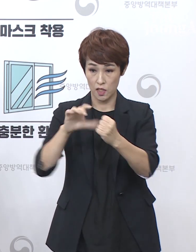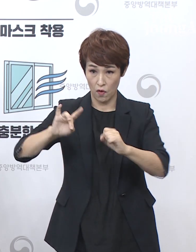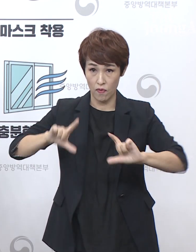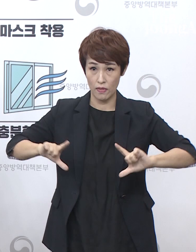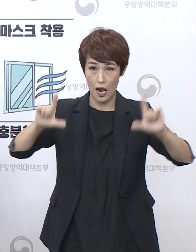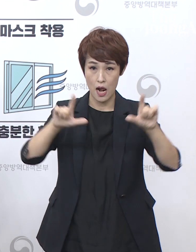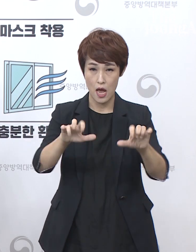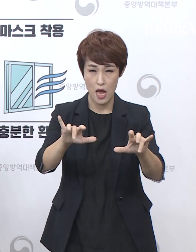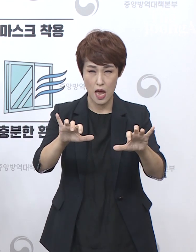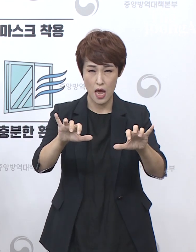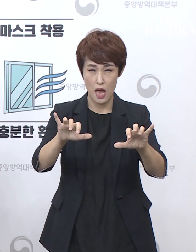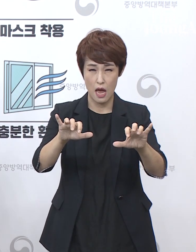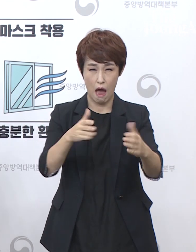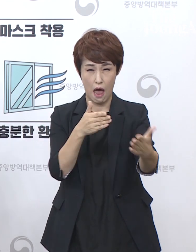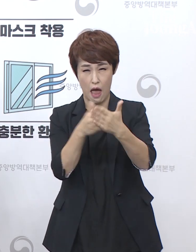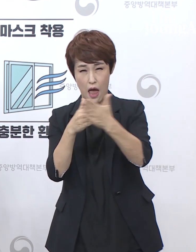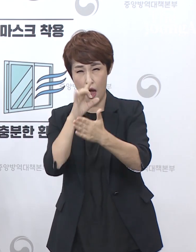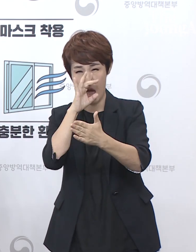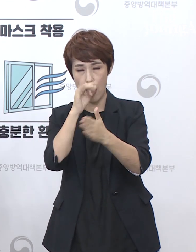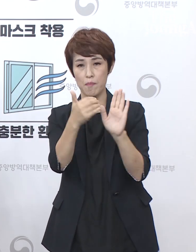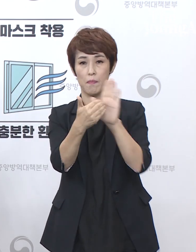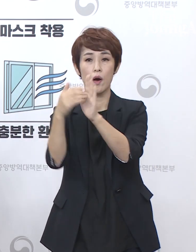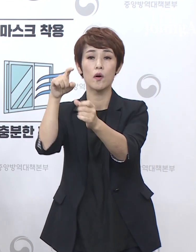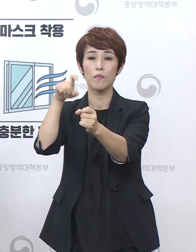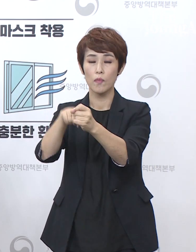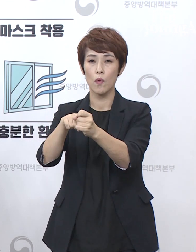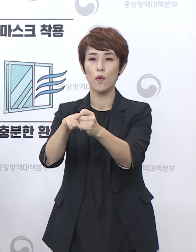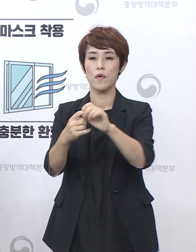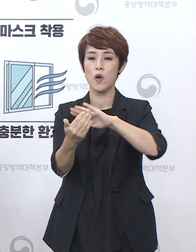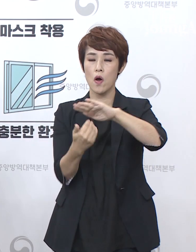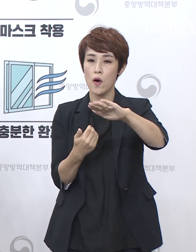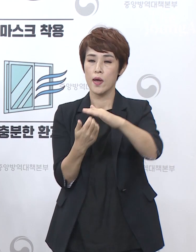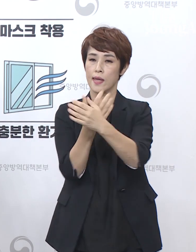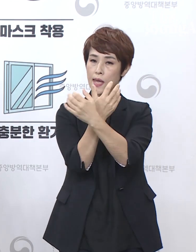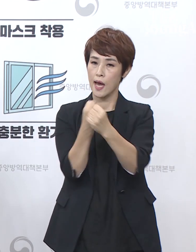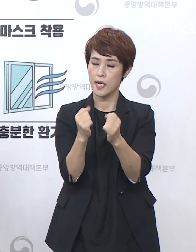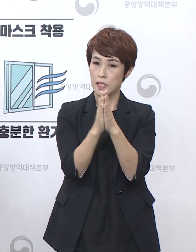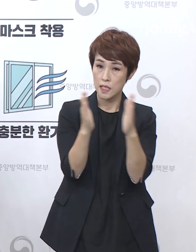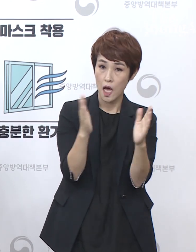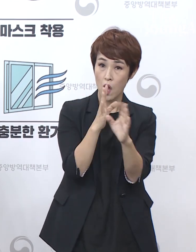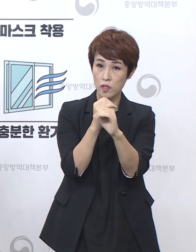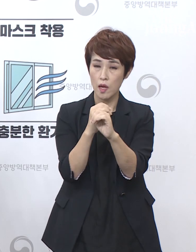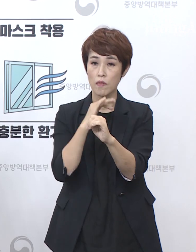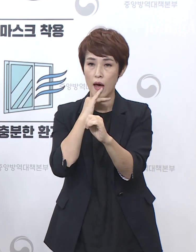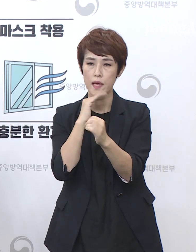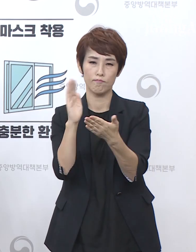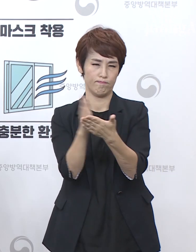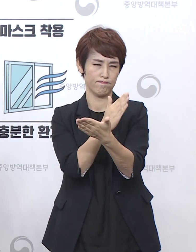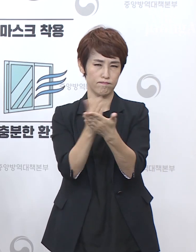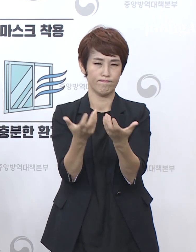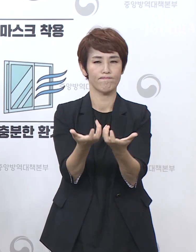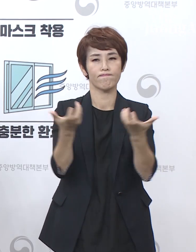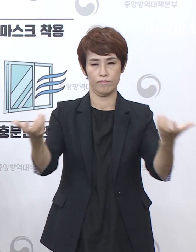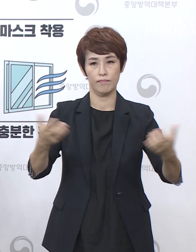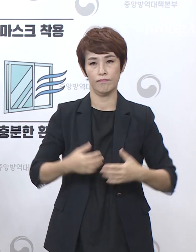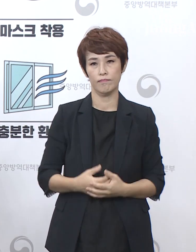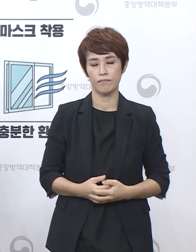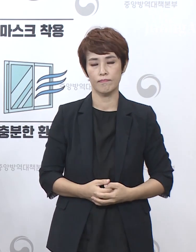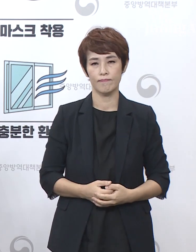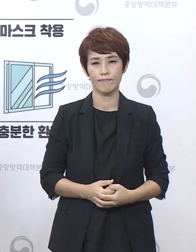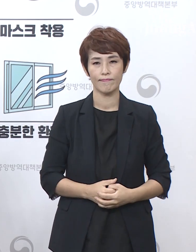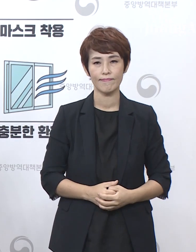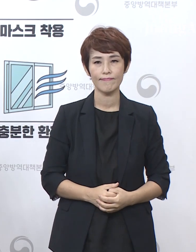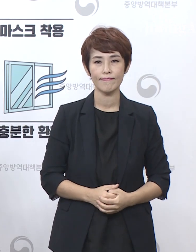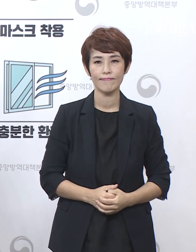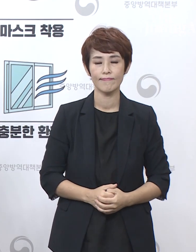접속 지연을 방지하기 위해서 사전 예약의 시작 시기와 대상자를 구분하고 분산하여